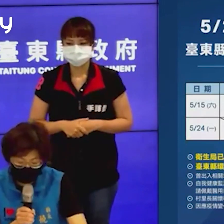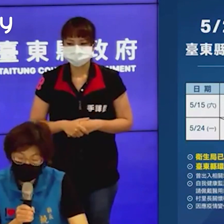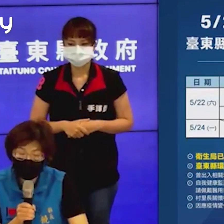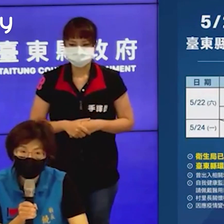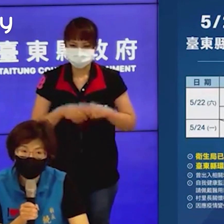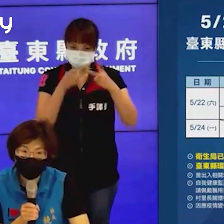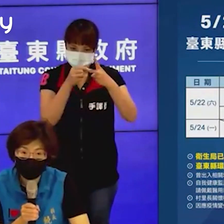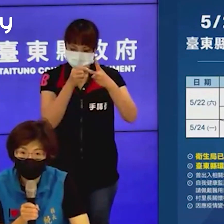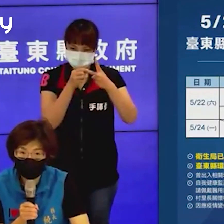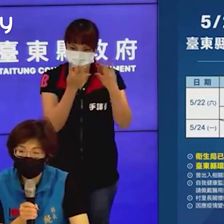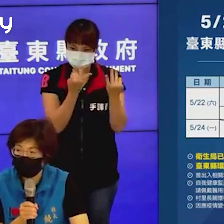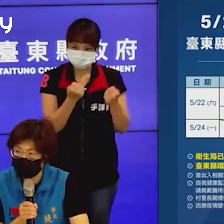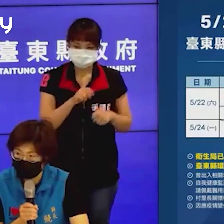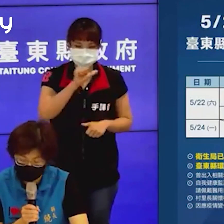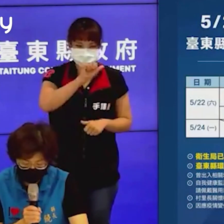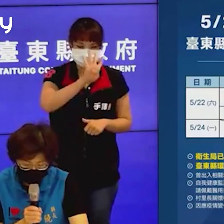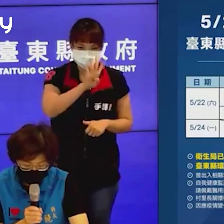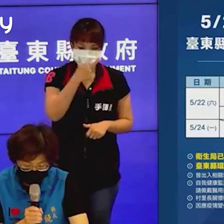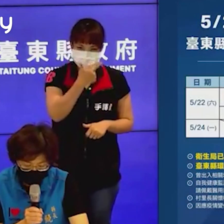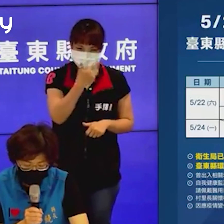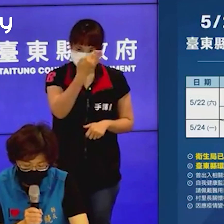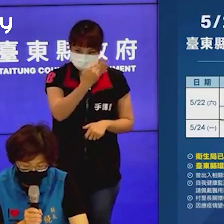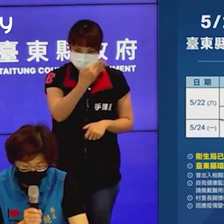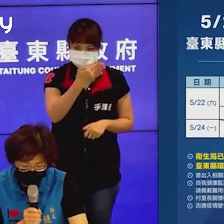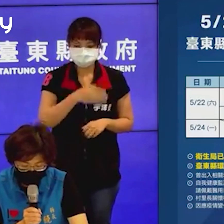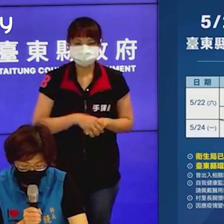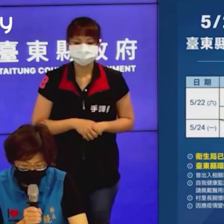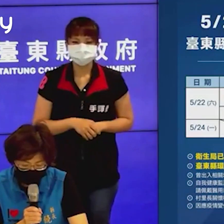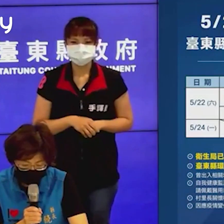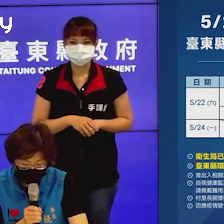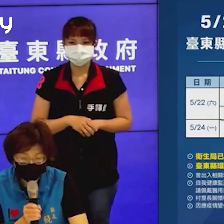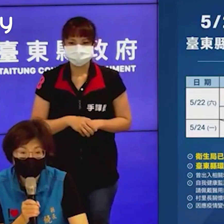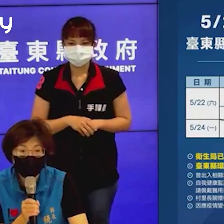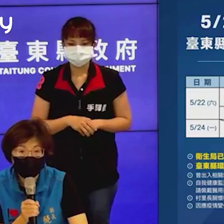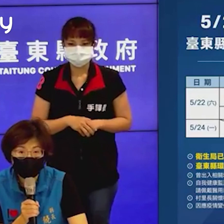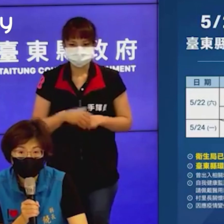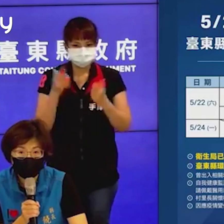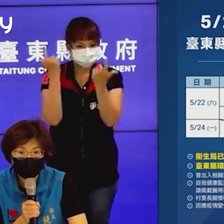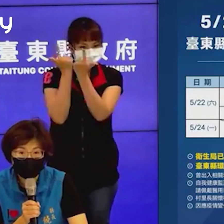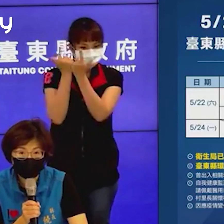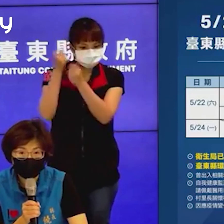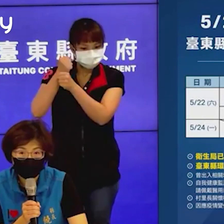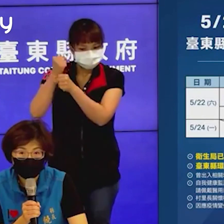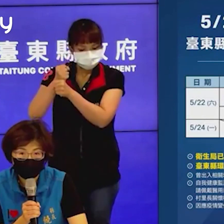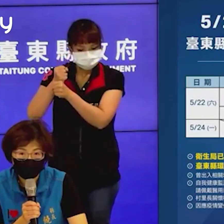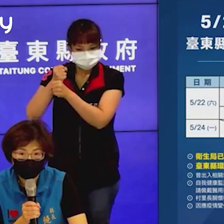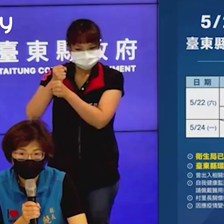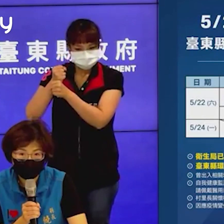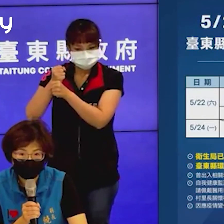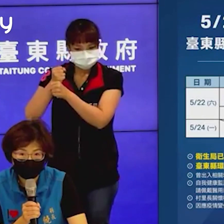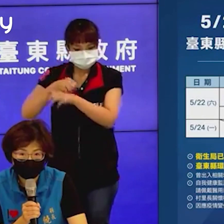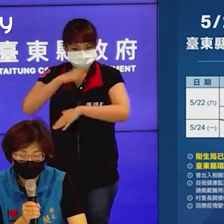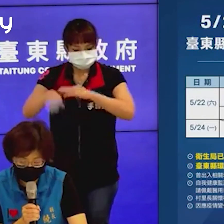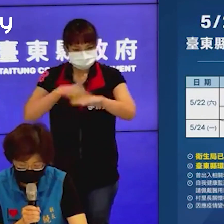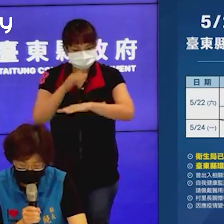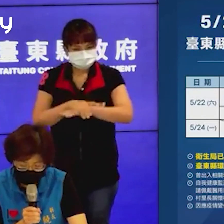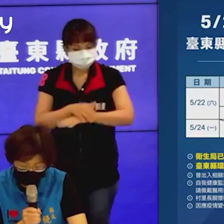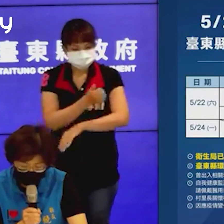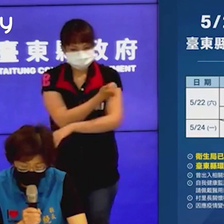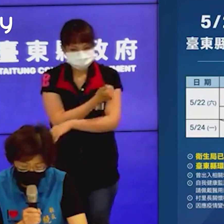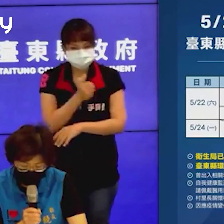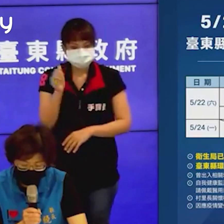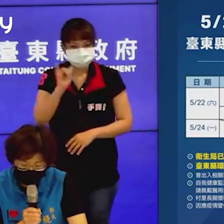第二个确诊个案5469，是在北部工作的成功症女